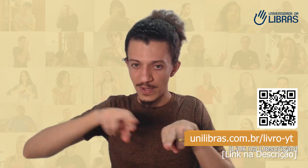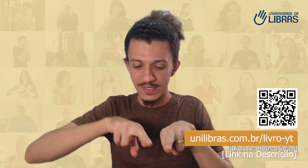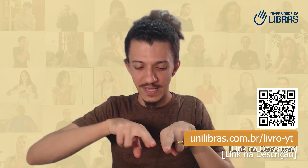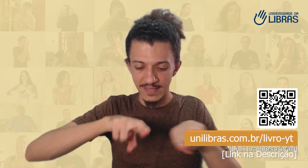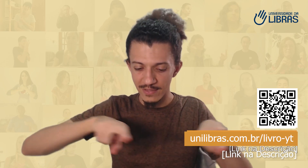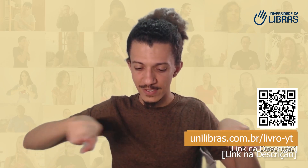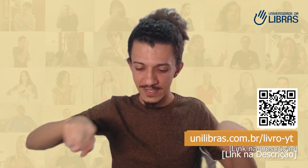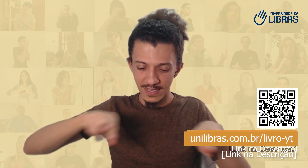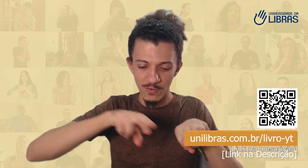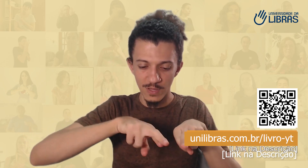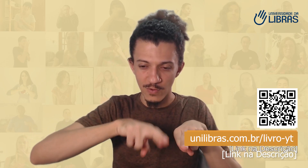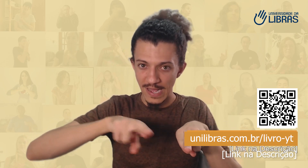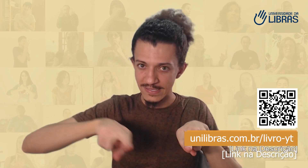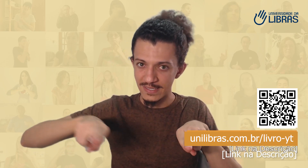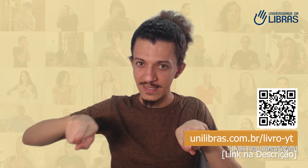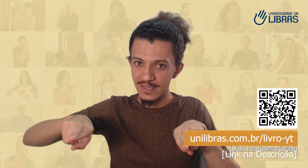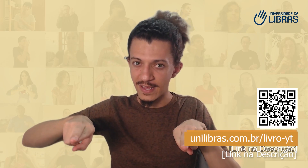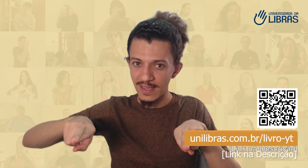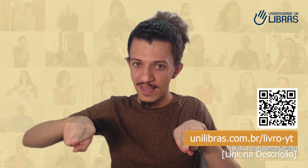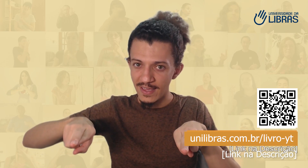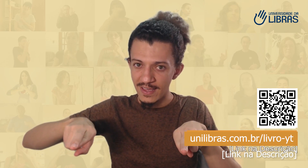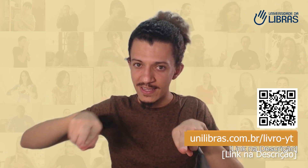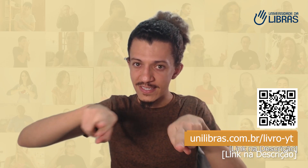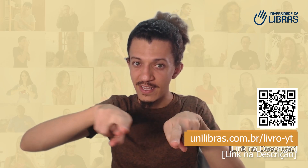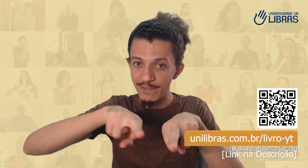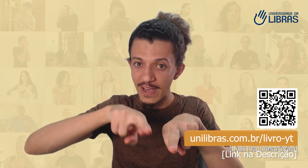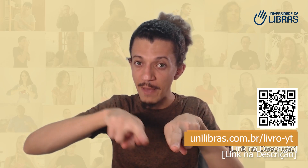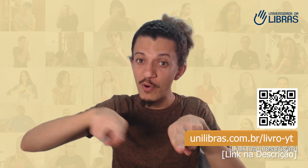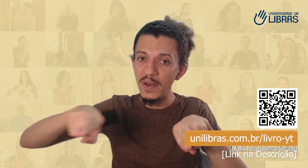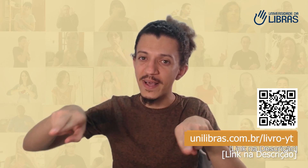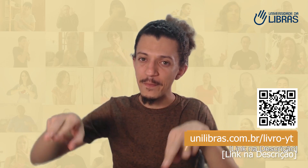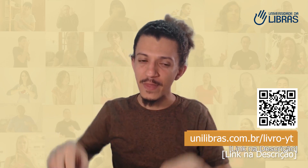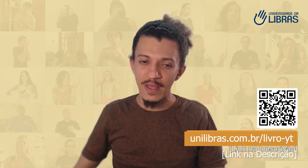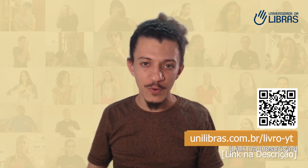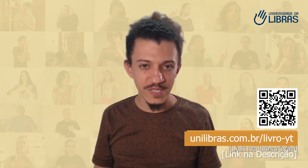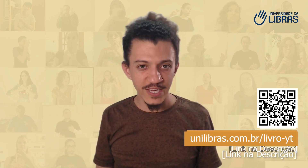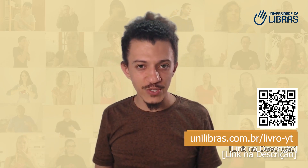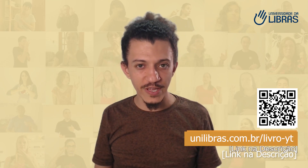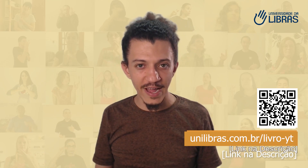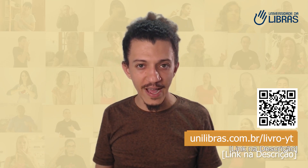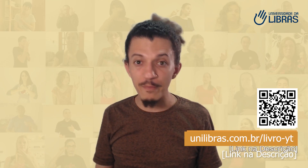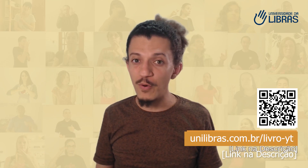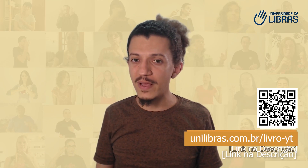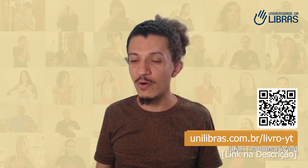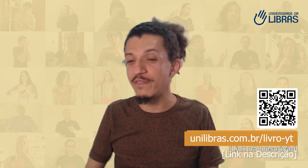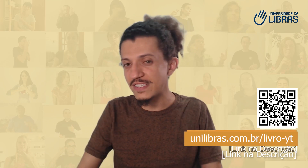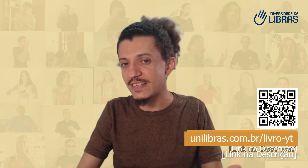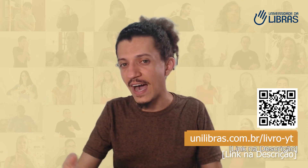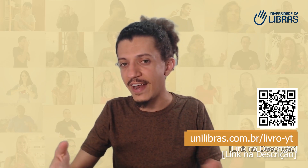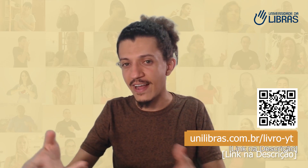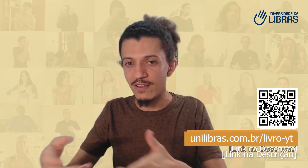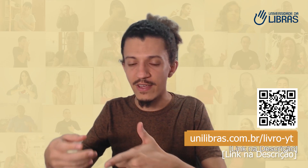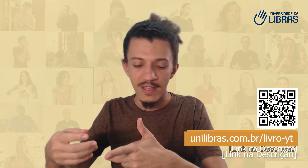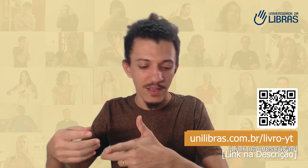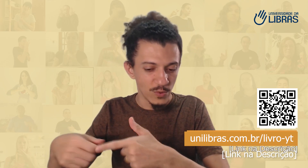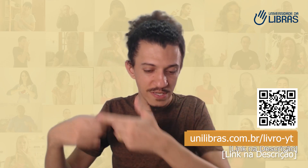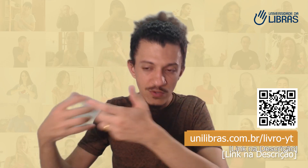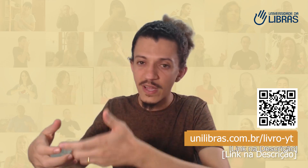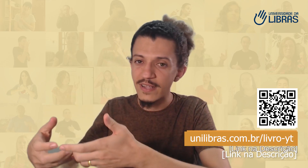Pode ser tanto assim quanto assim, né? Que significa república, no sentido da república universitária, né? Que os